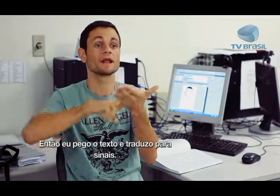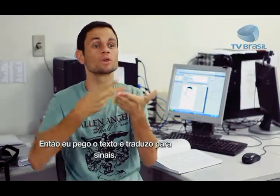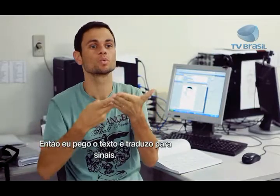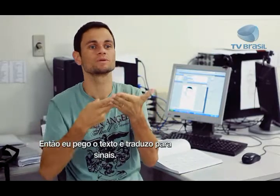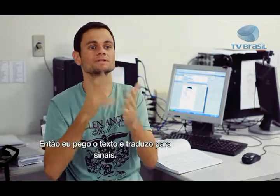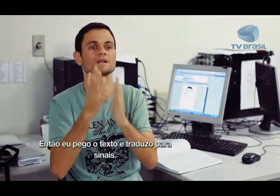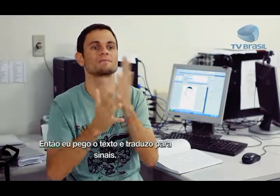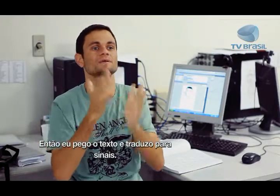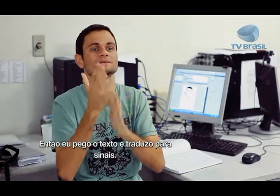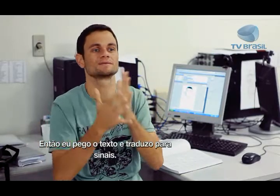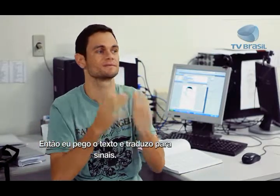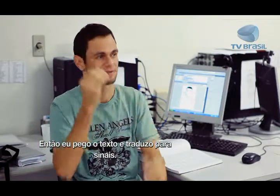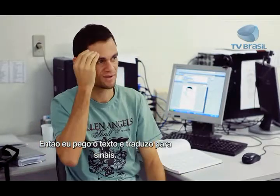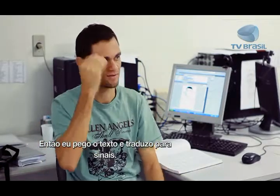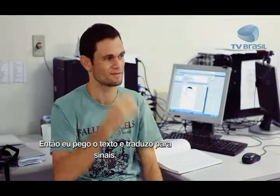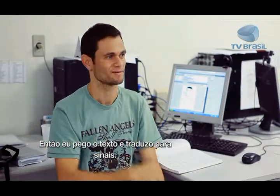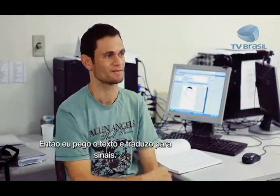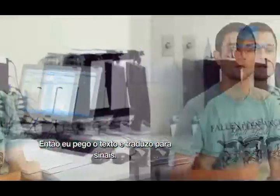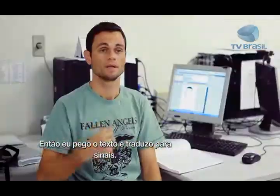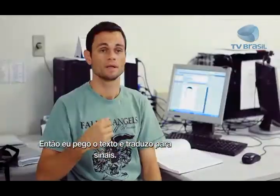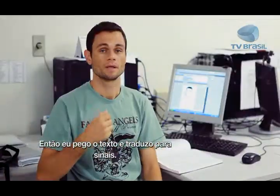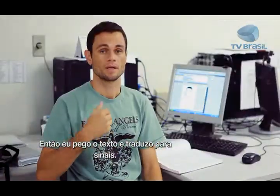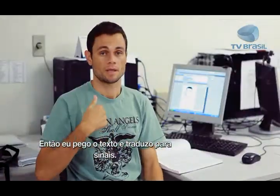Então, eu pego o texto e traduzo para sinais.